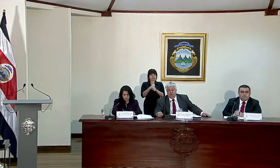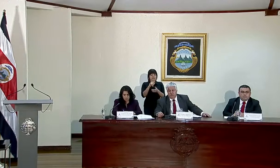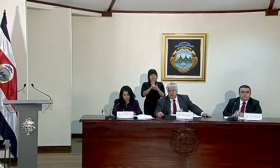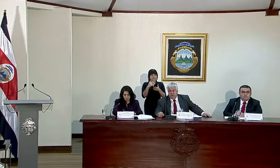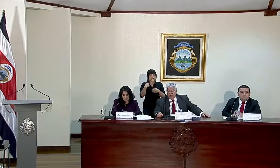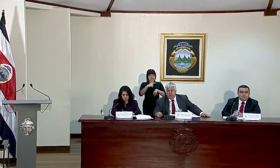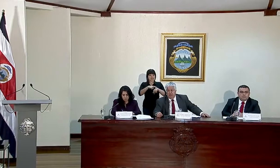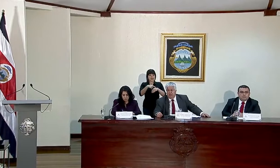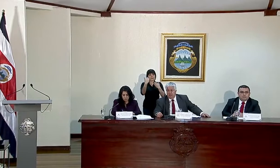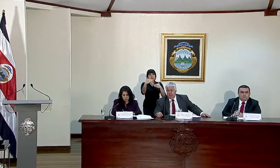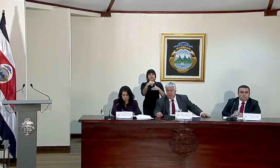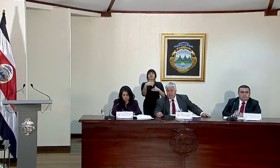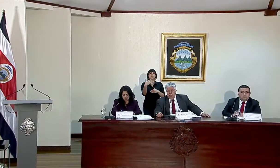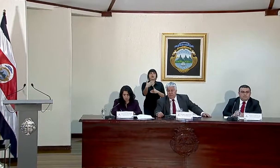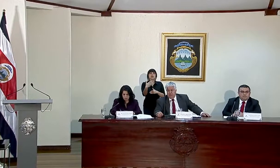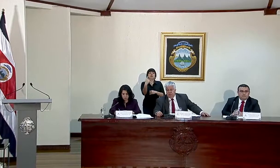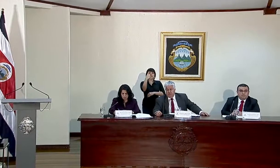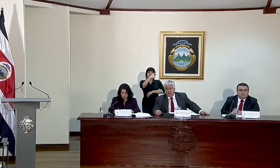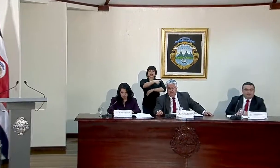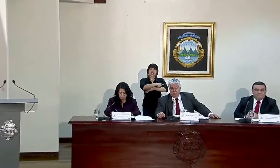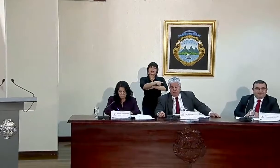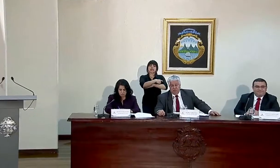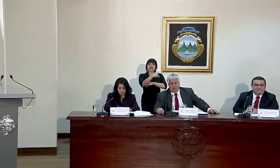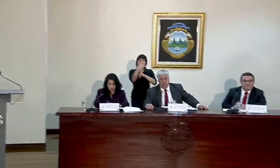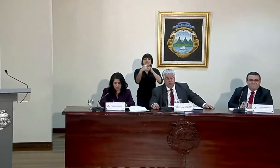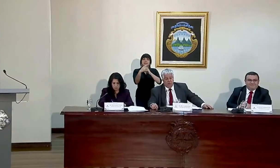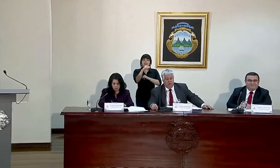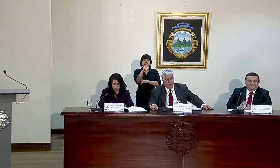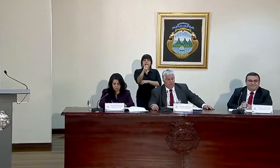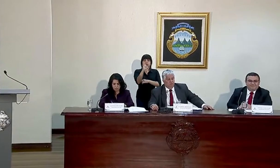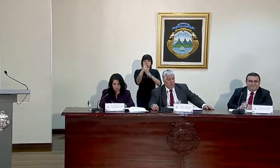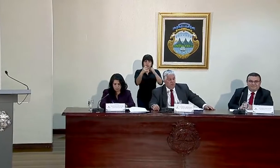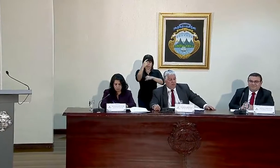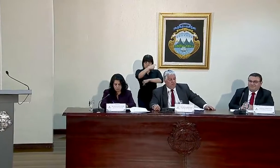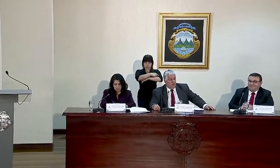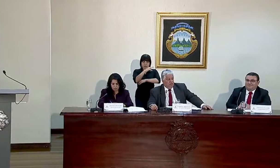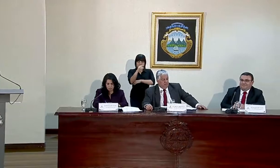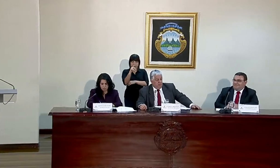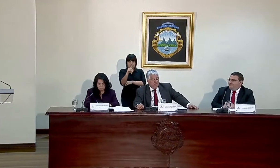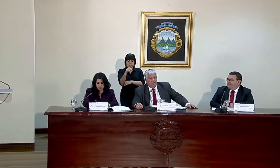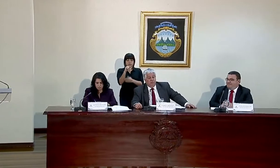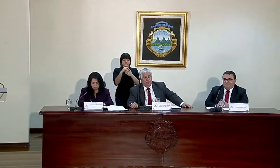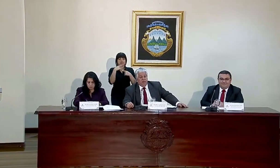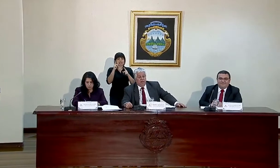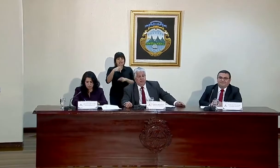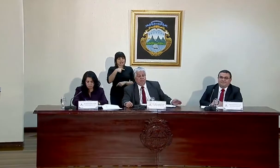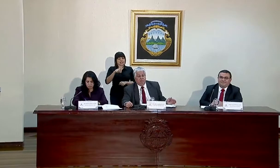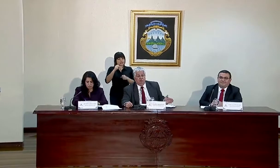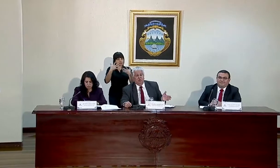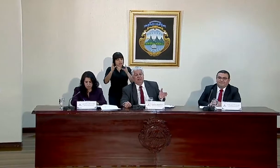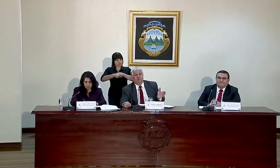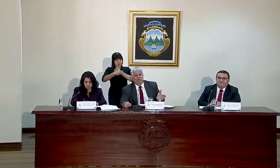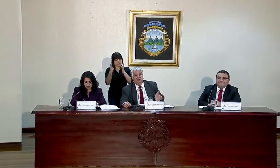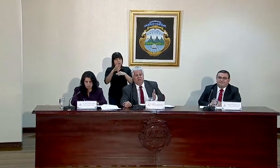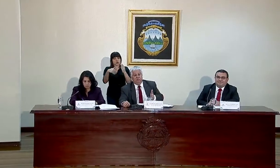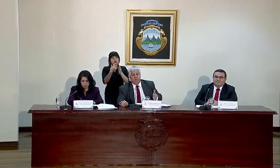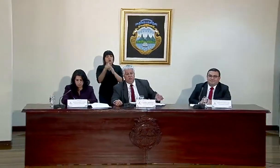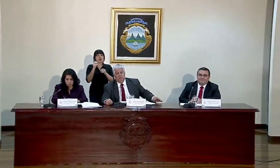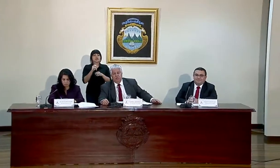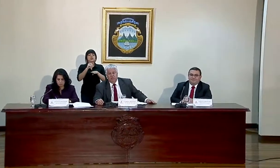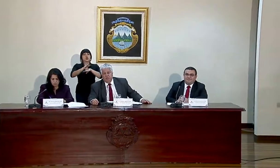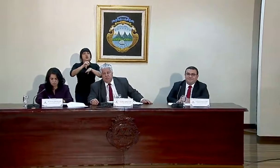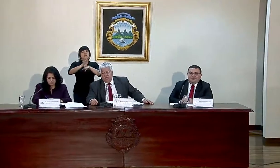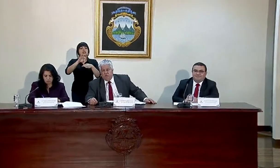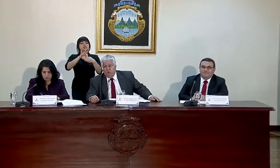Tenemos plazo hasta el día fin de marzo, el último día de marzo. Esa directriz tiene que estar publicada, que son todas las